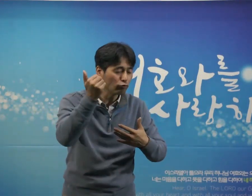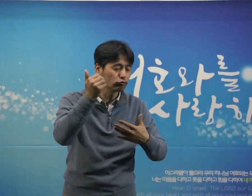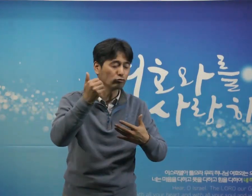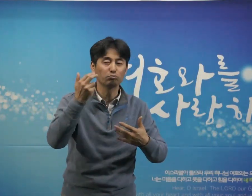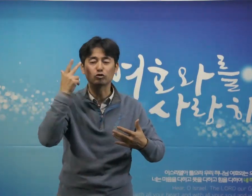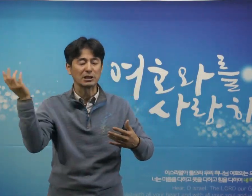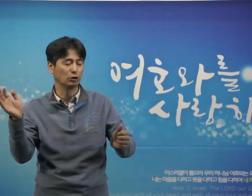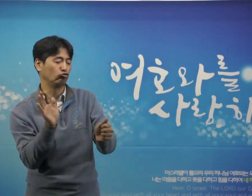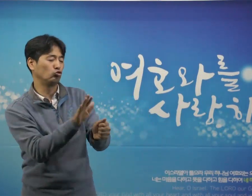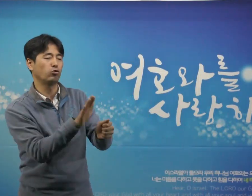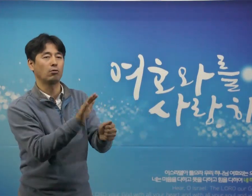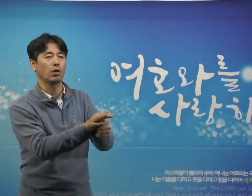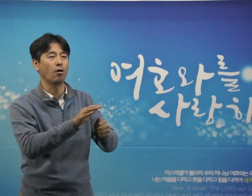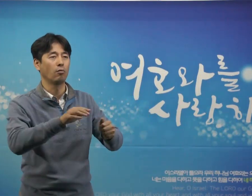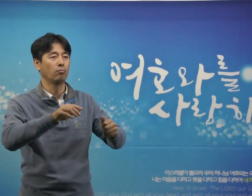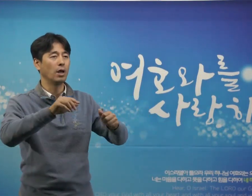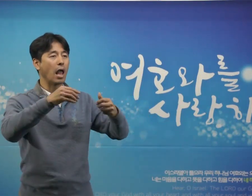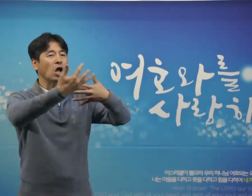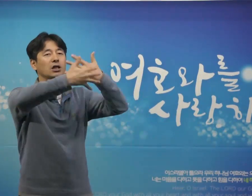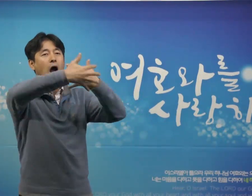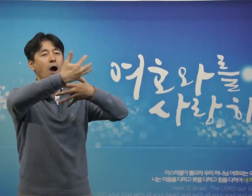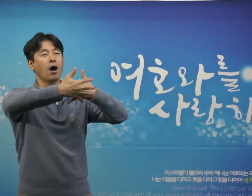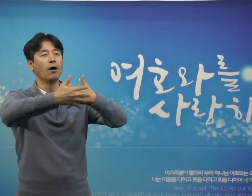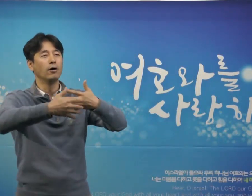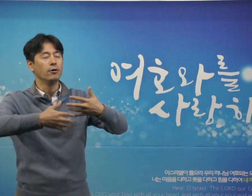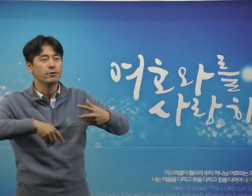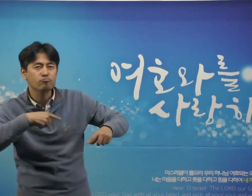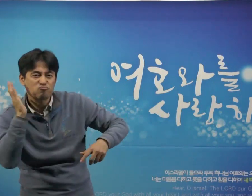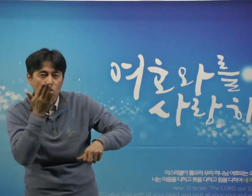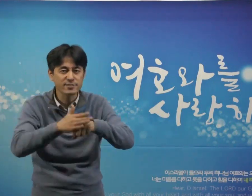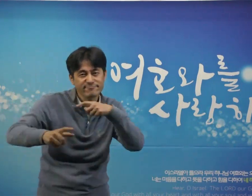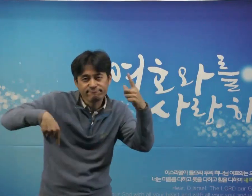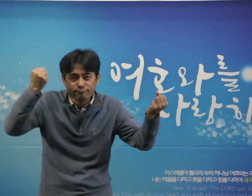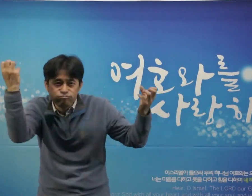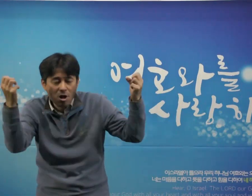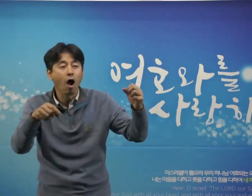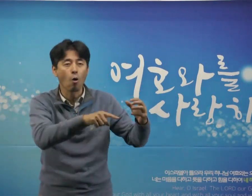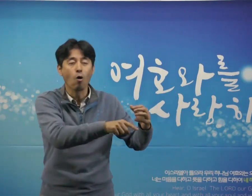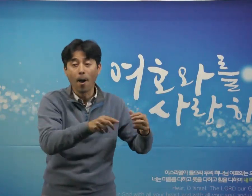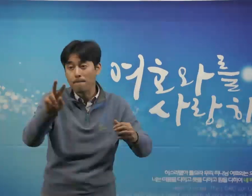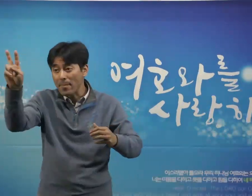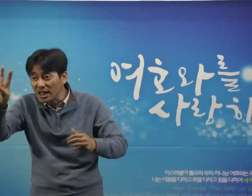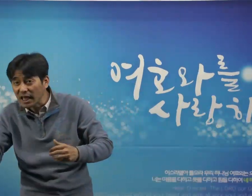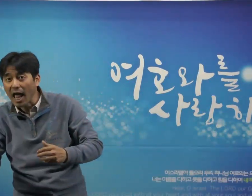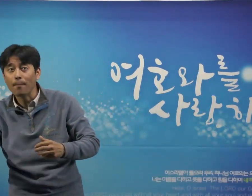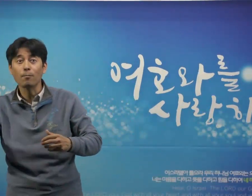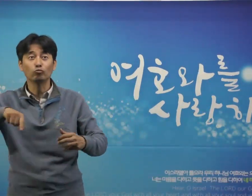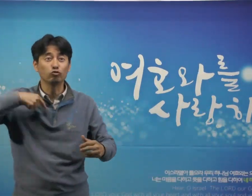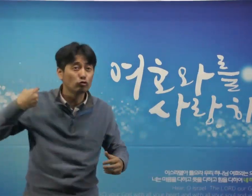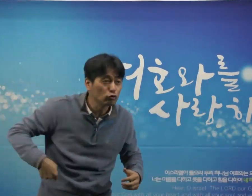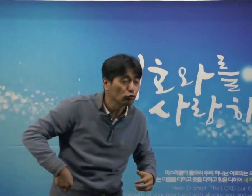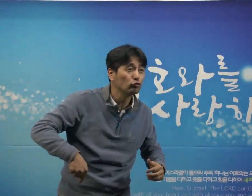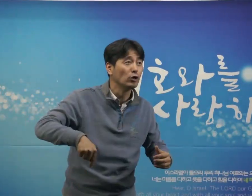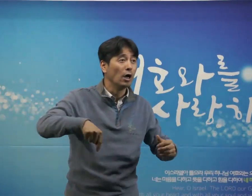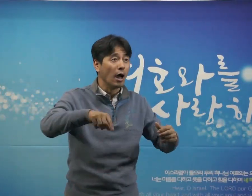한국이면 한국 수화로 미국에서 지원해서 동식으로 이렇게 하고